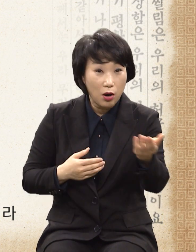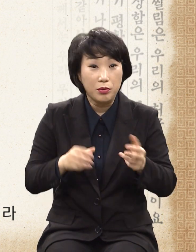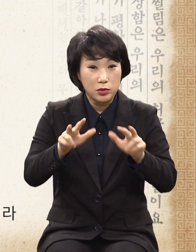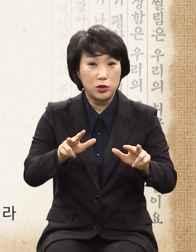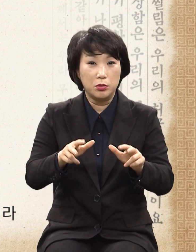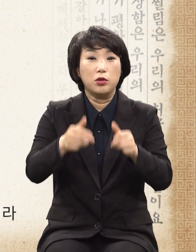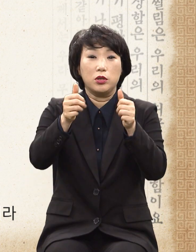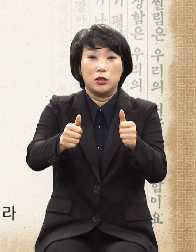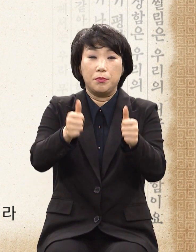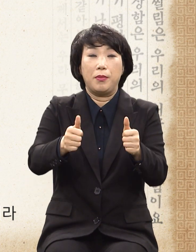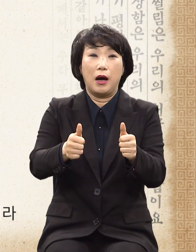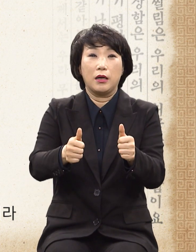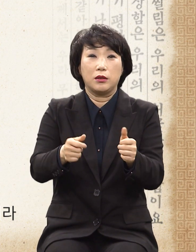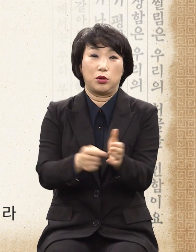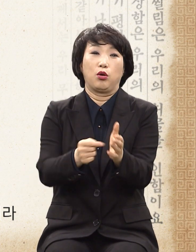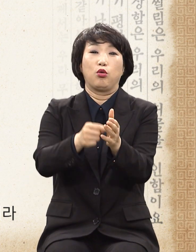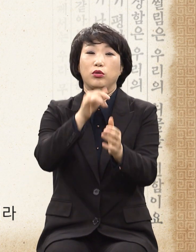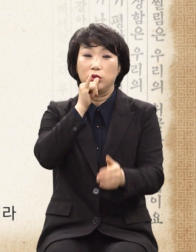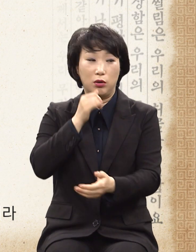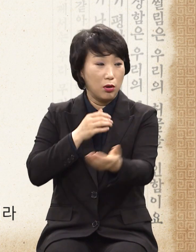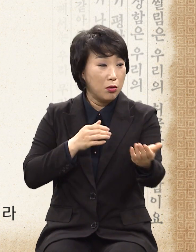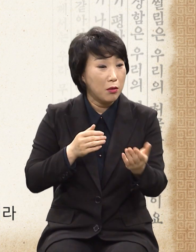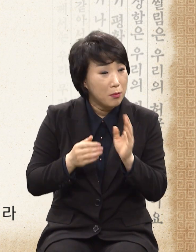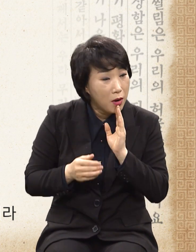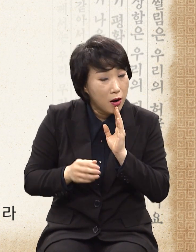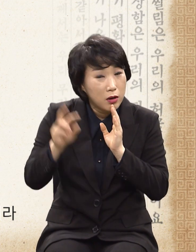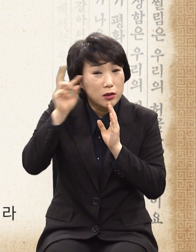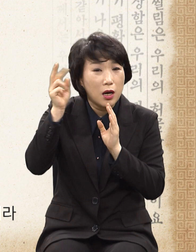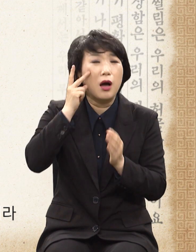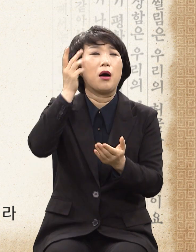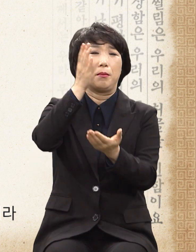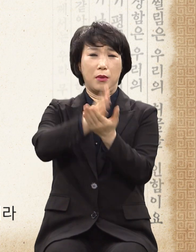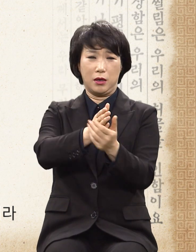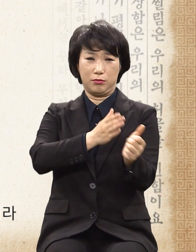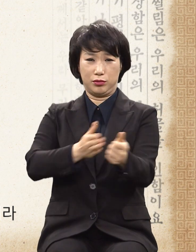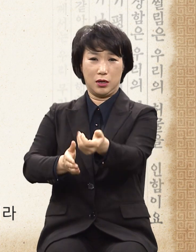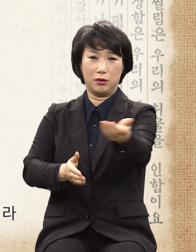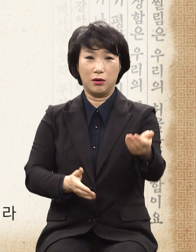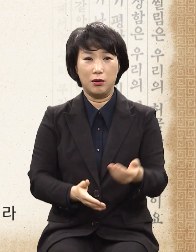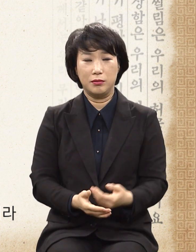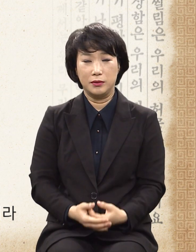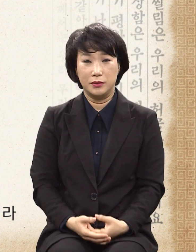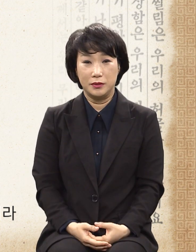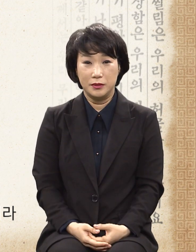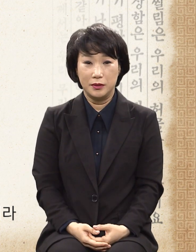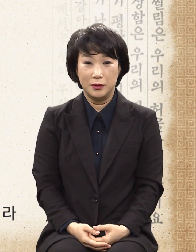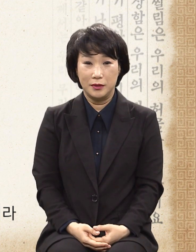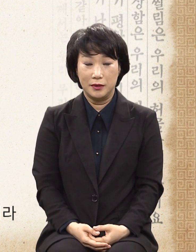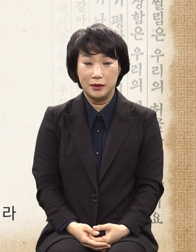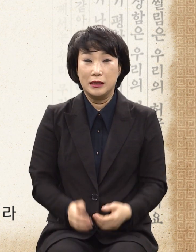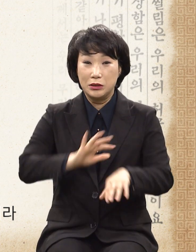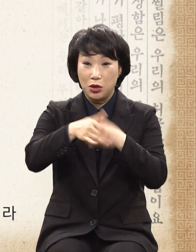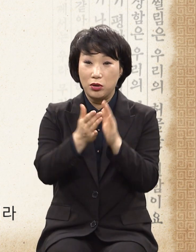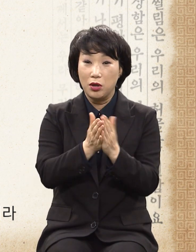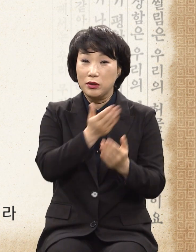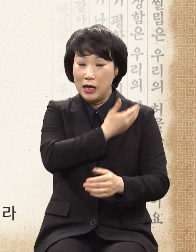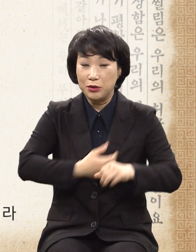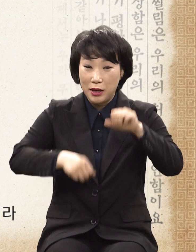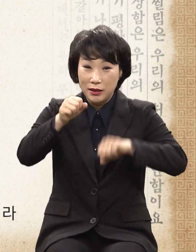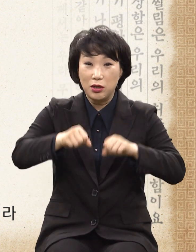지금 심판을 자초하고 있는 거야. 우리 착각하지 말라 이 말입니다. 응? 사도행전